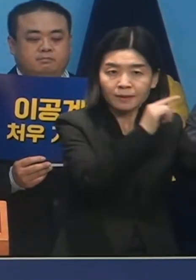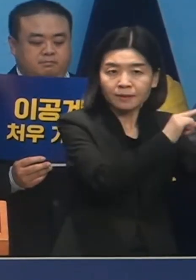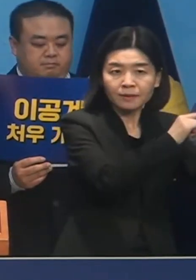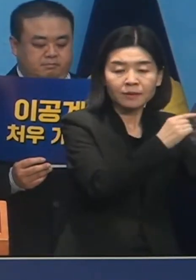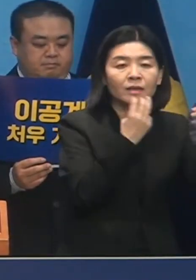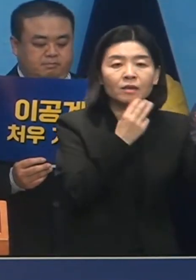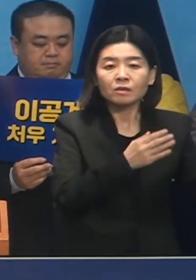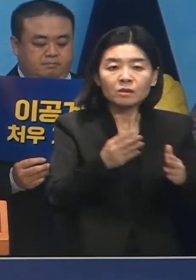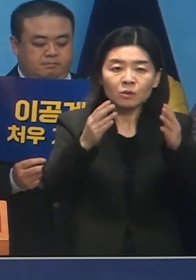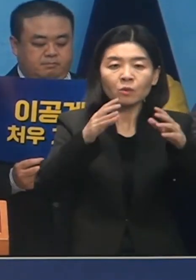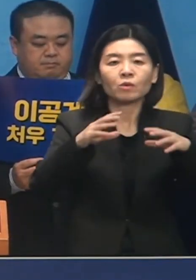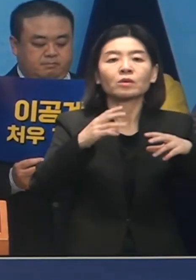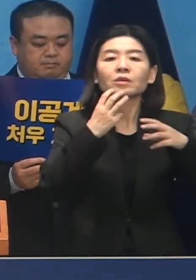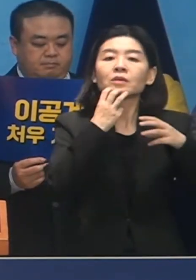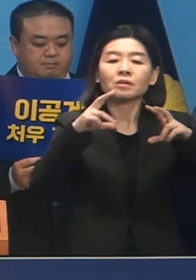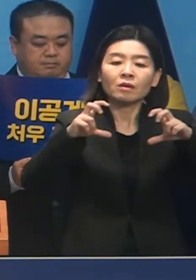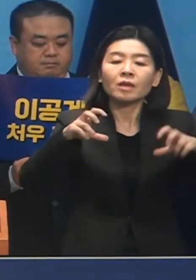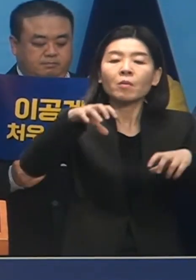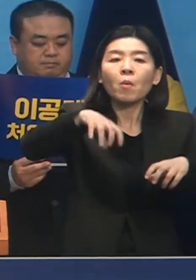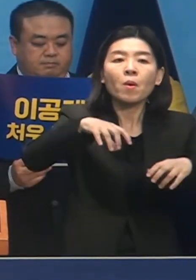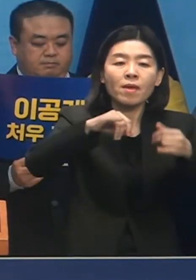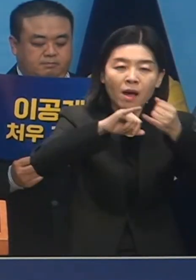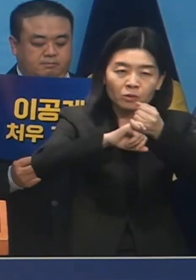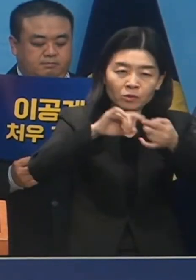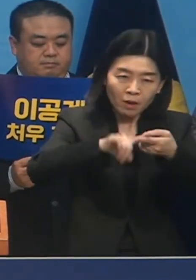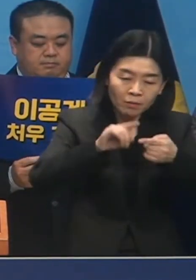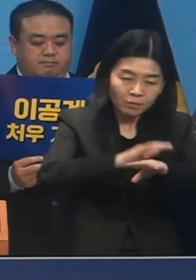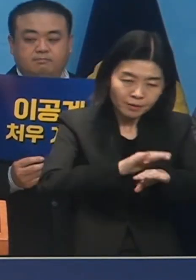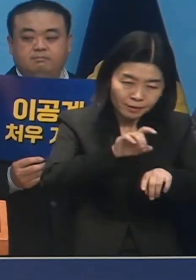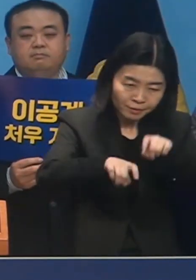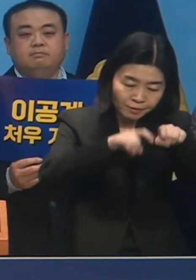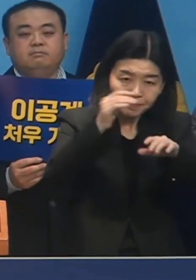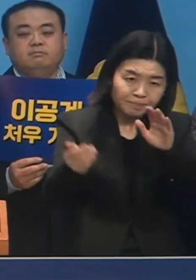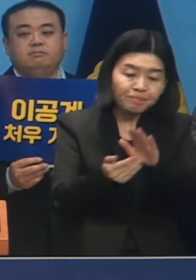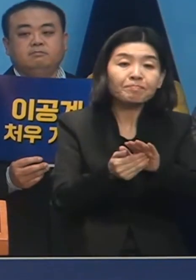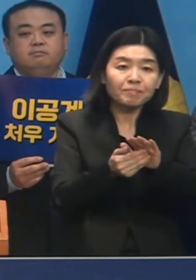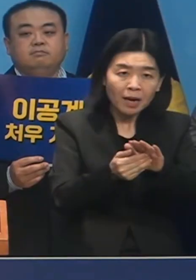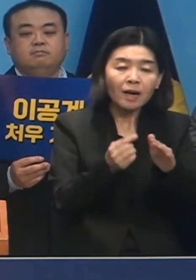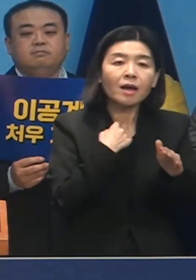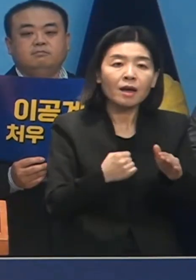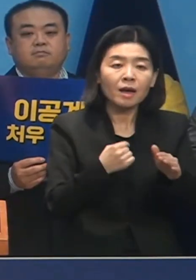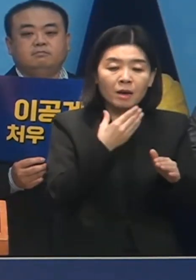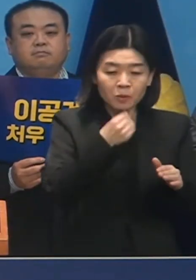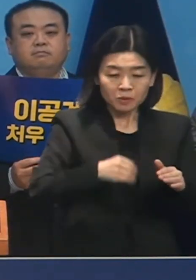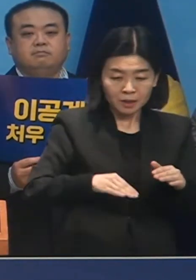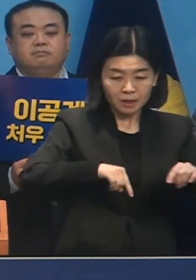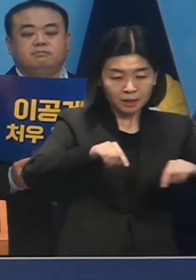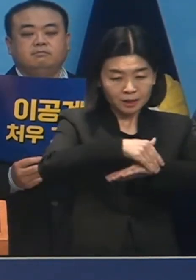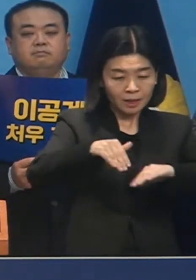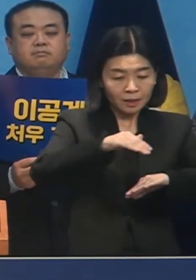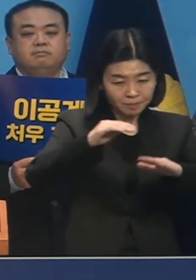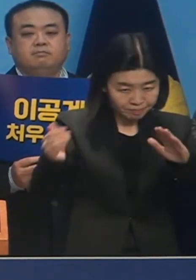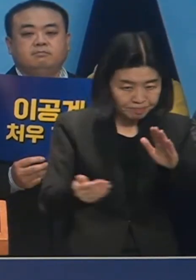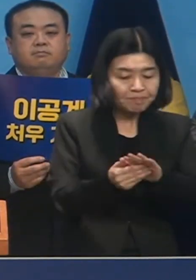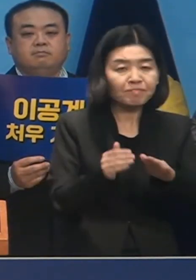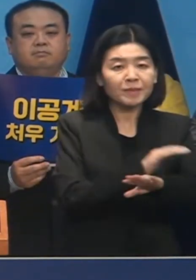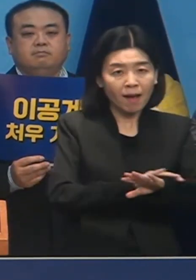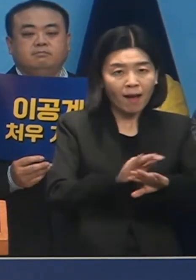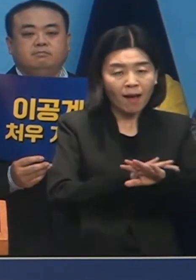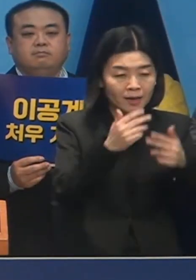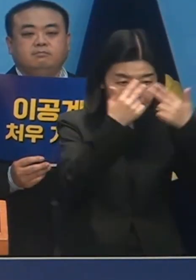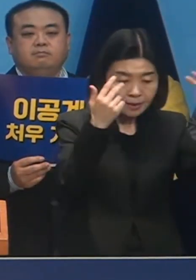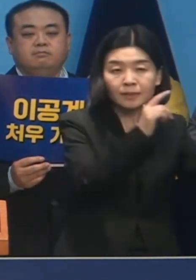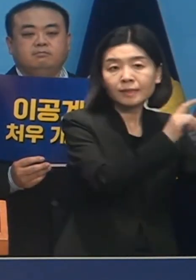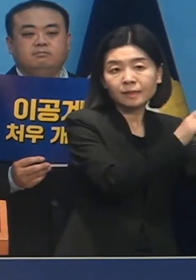약속한 공약의 대부분을 이행하고 여러 경제 정책과 복지 정책에서 성과를 내온 이재명